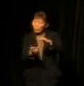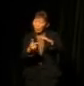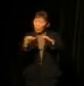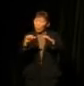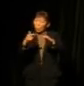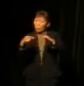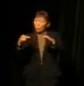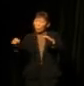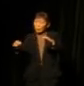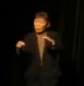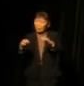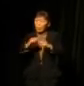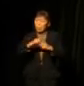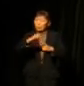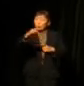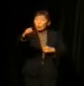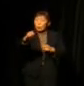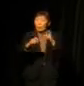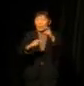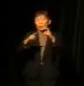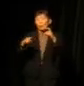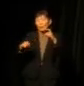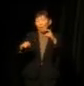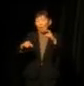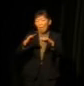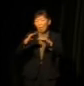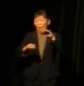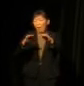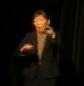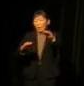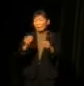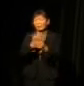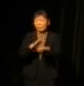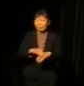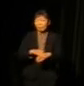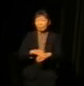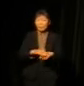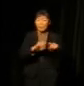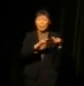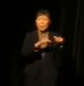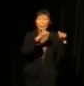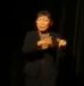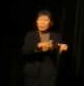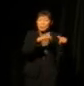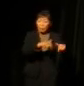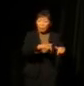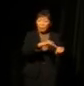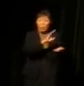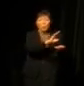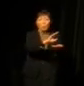らいね、亀裂が入りました。あとこの西側にある、山側にある来賓用の駐車場はね、無事でした